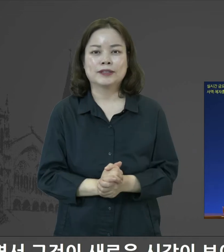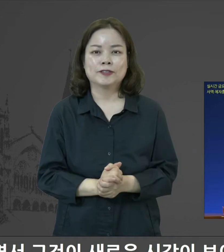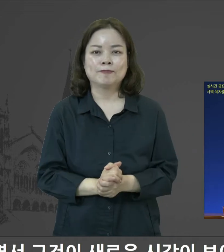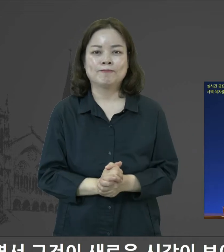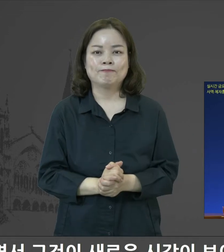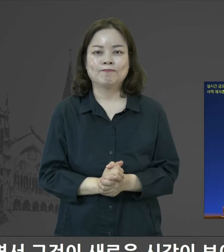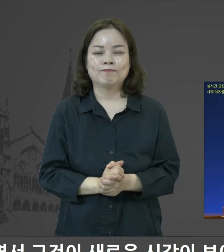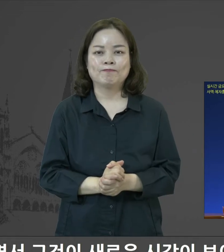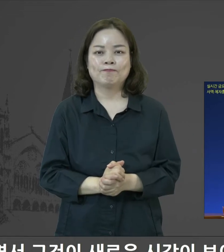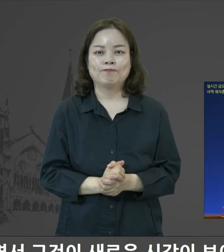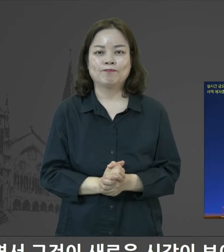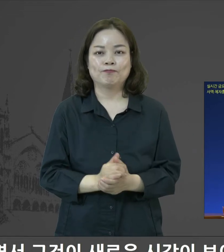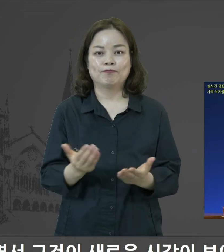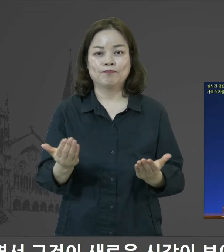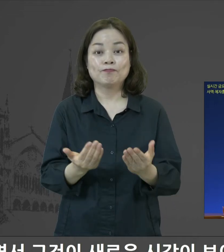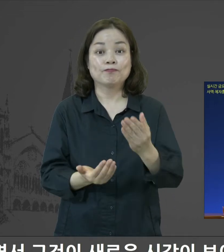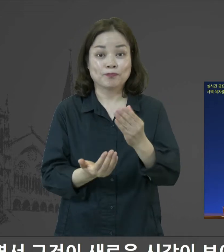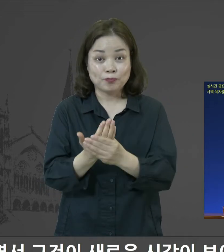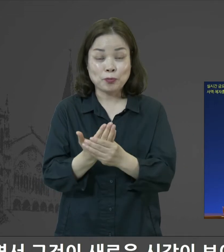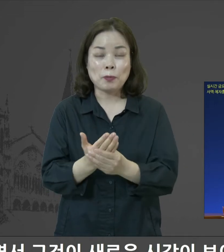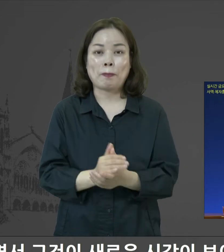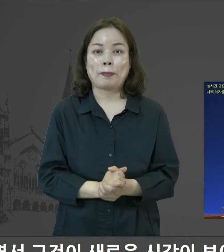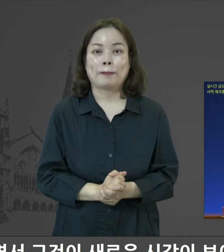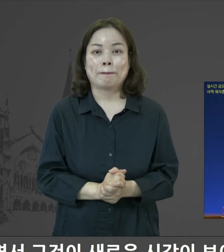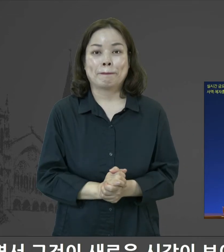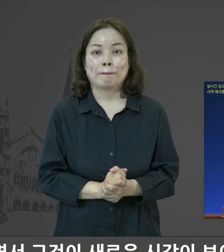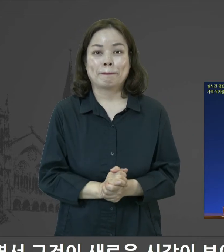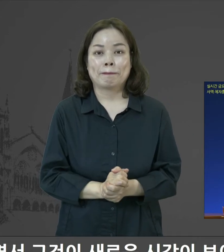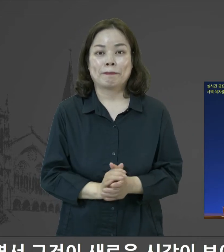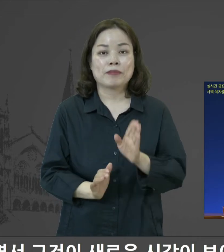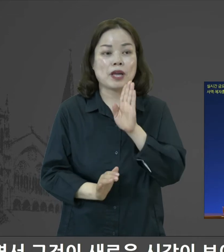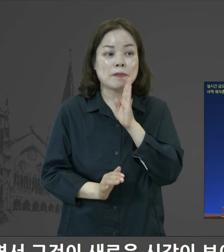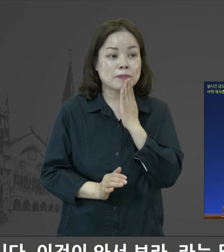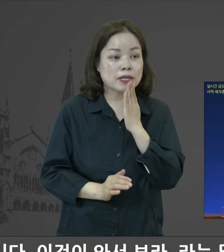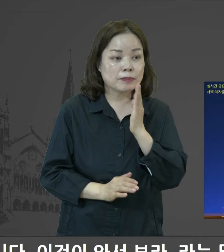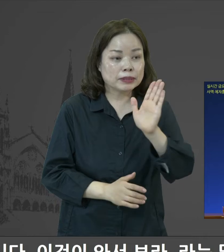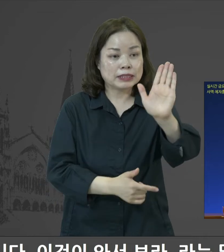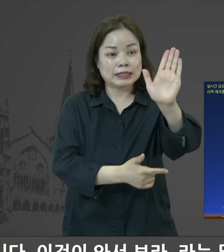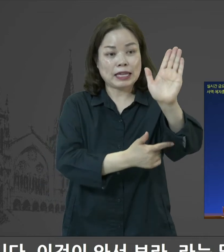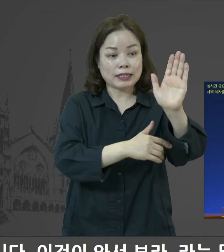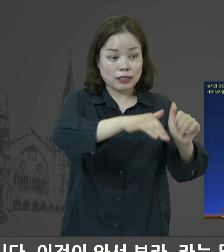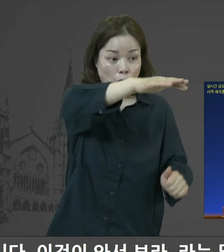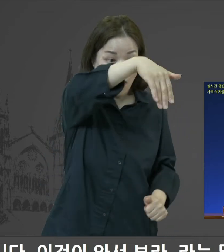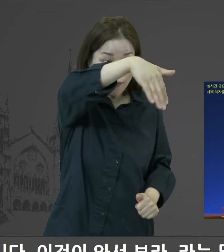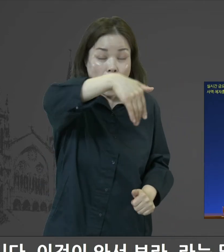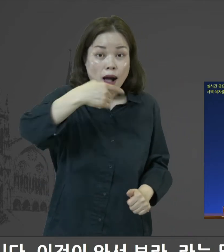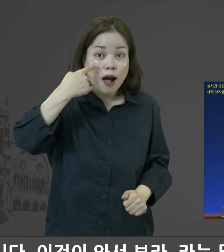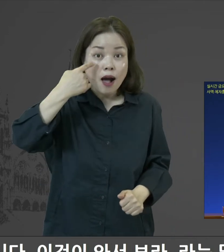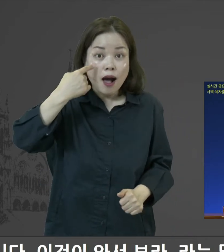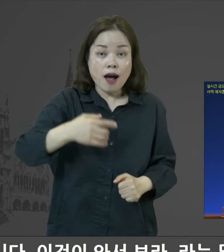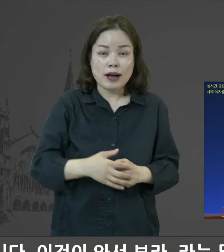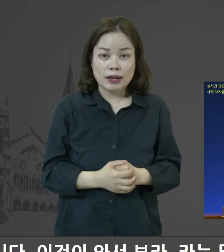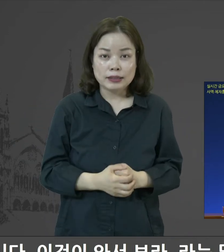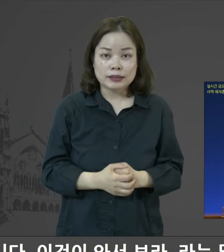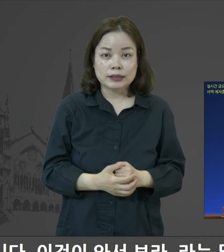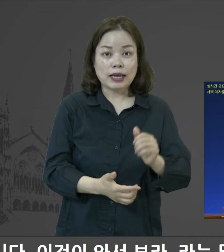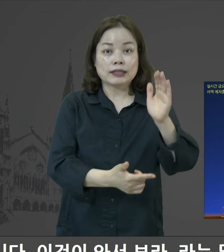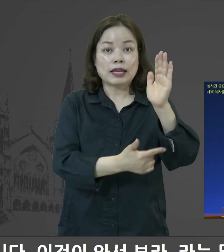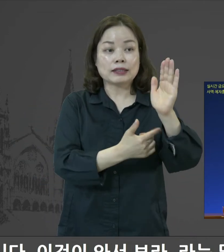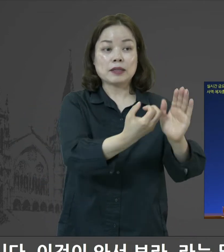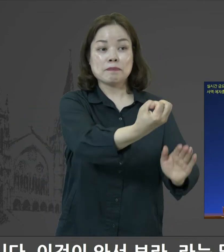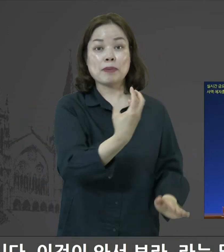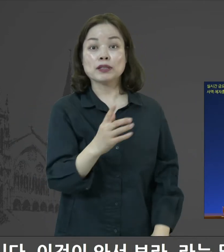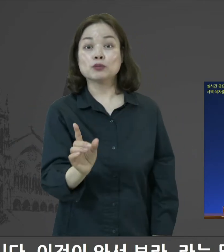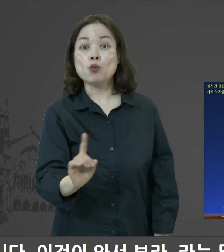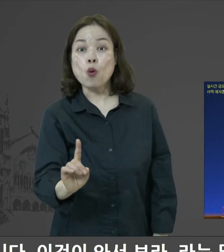사건이 발생한 것이 되는 겁니다. 자, 빌립이 와서 보라 이렇게 했더니 나다나엘이 어떻게